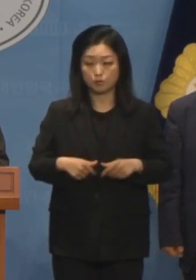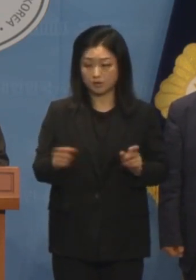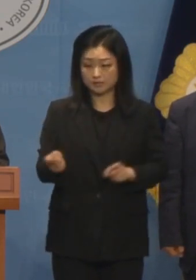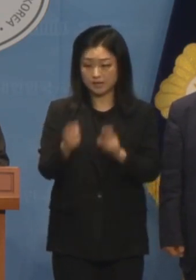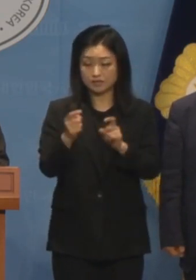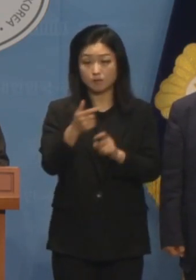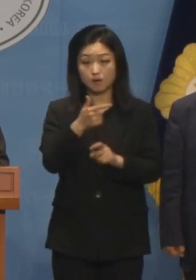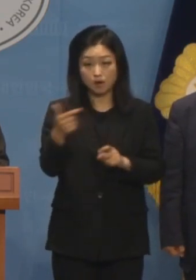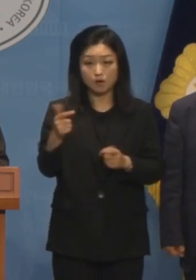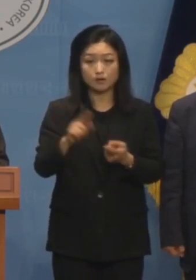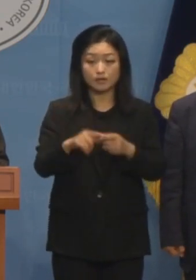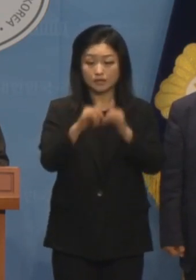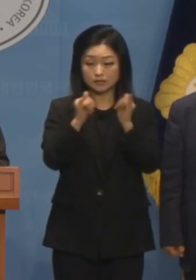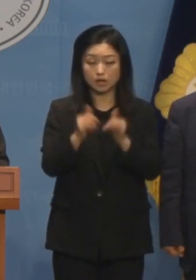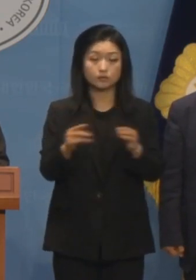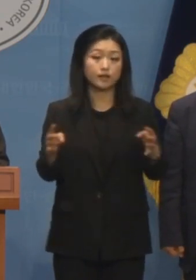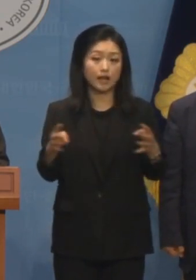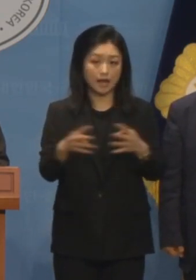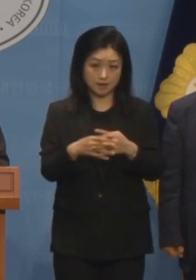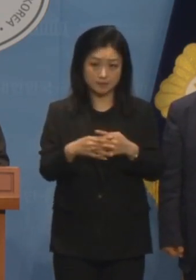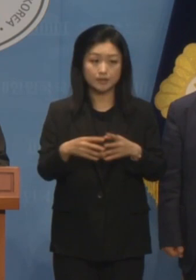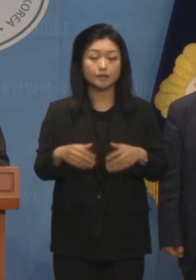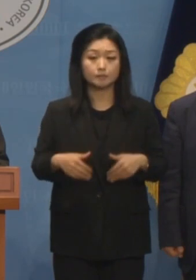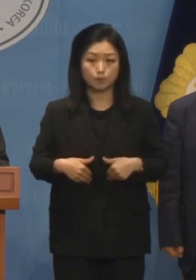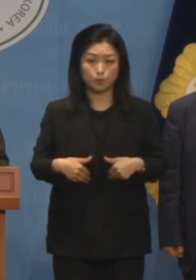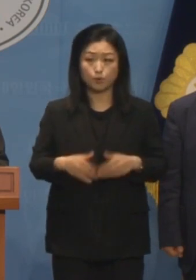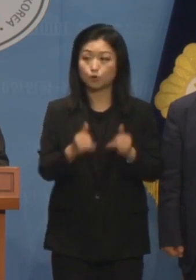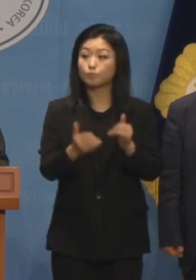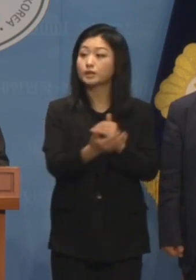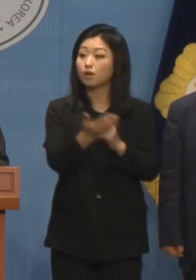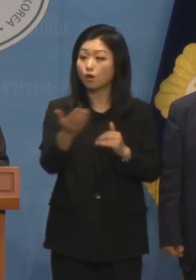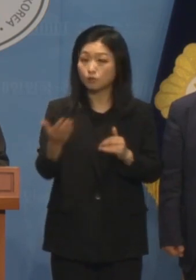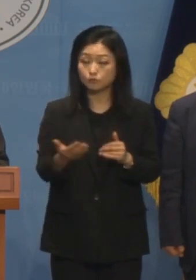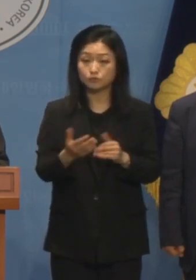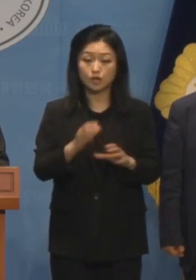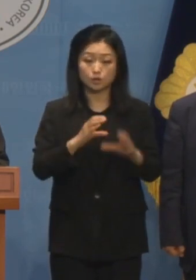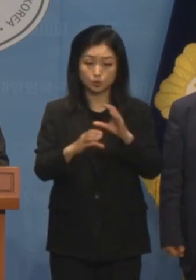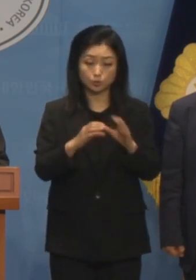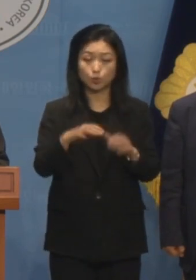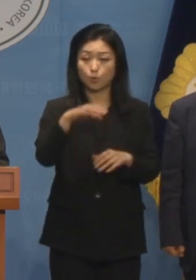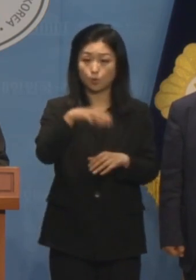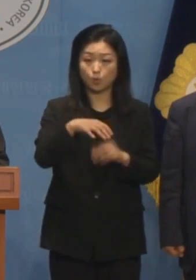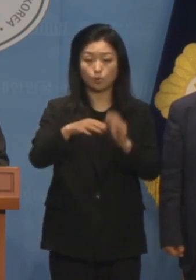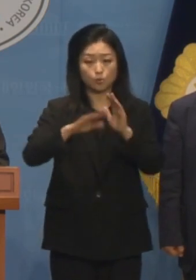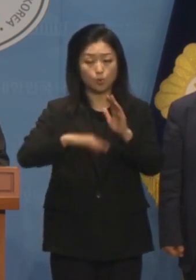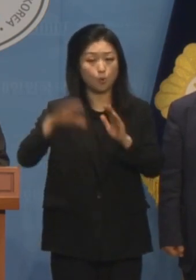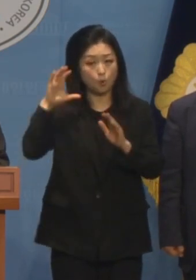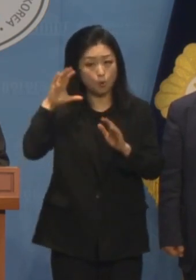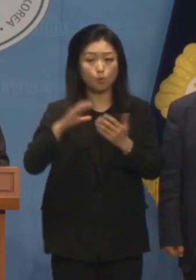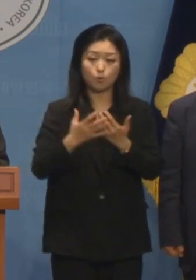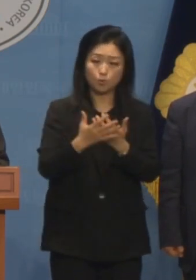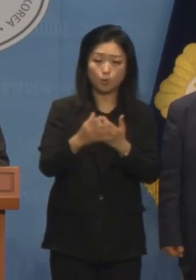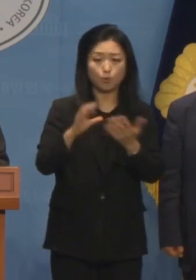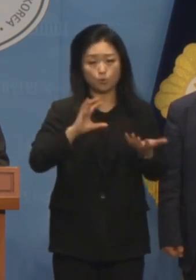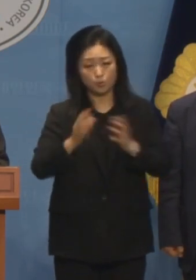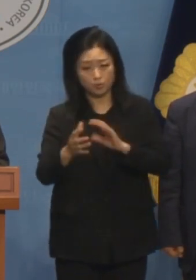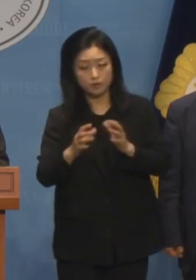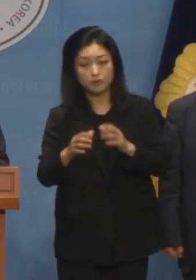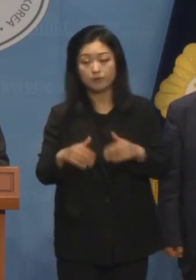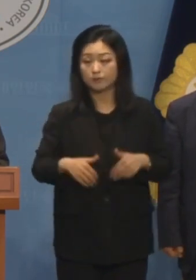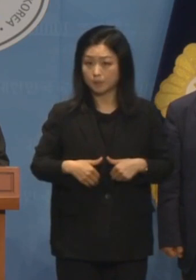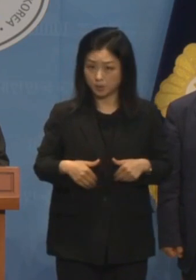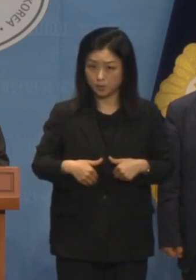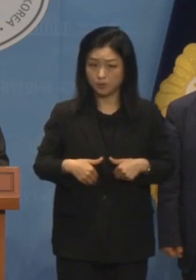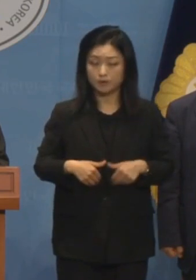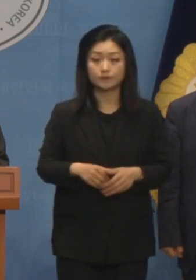큰 이슈들은 사회적 합의를 이루기 위해서 국민대 타협 소통의 장, 공론화 등 가용할 수 있는 수단